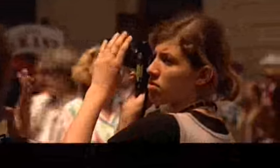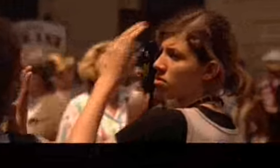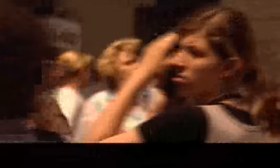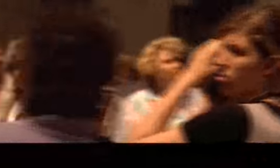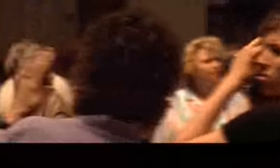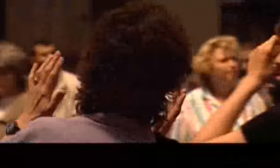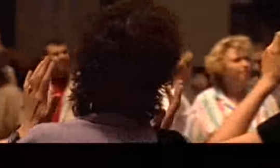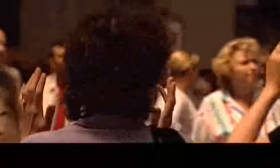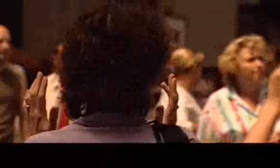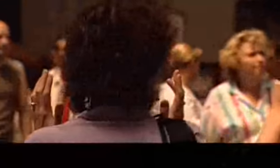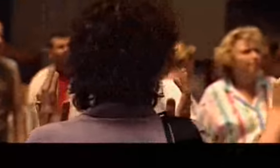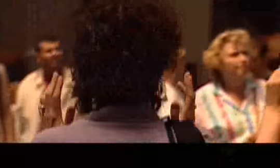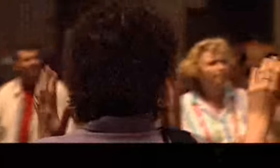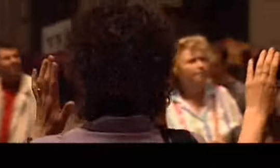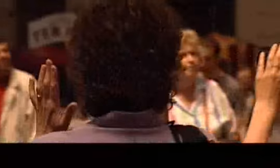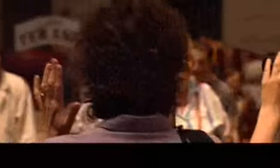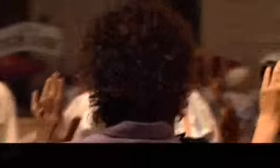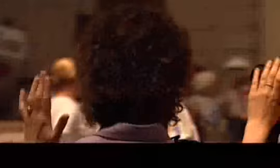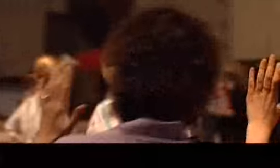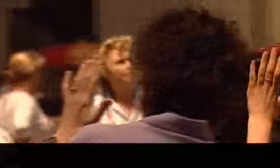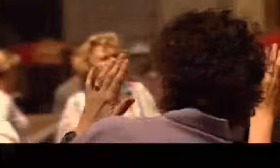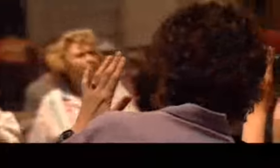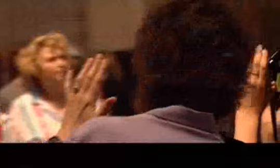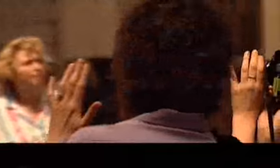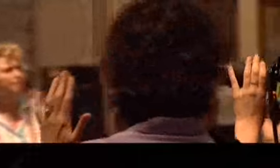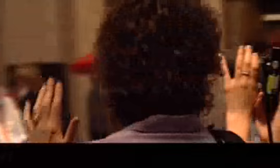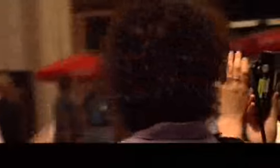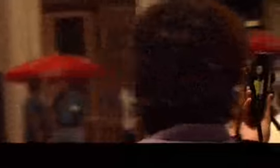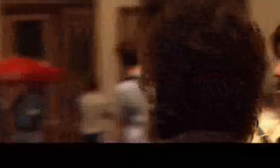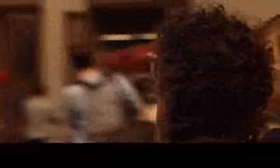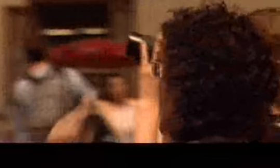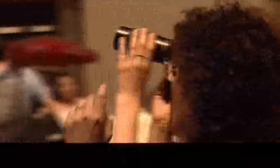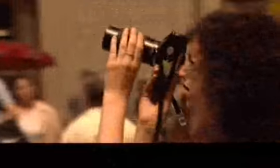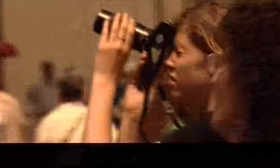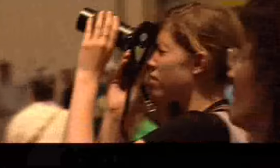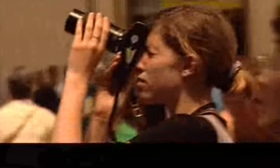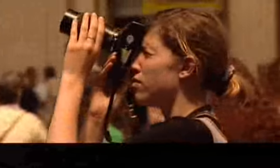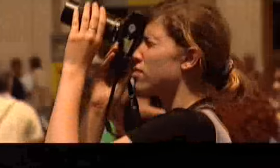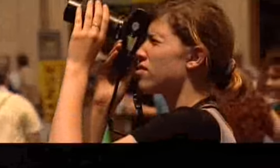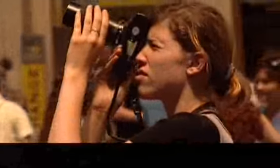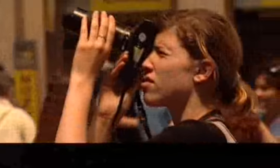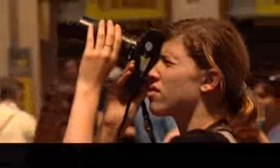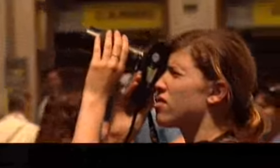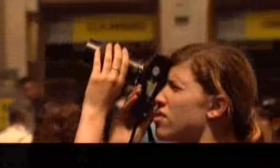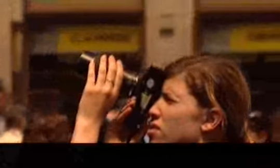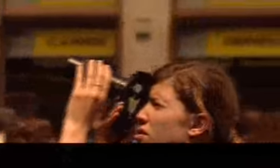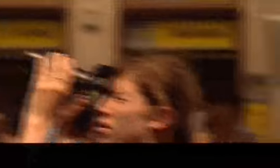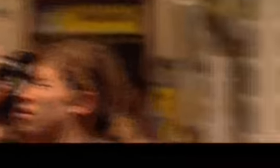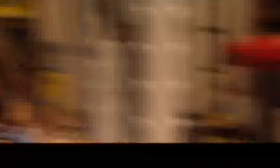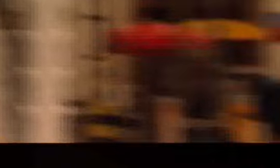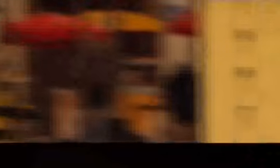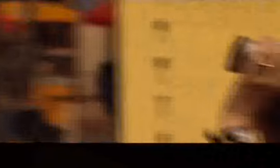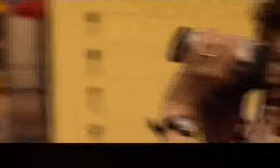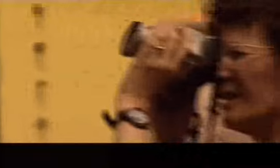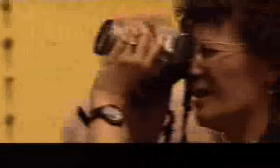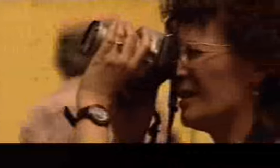helybiztosítás árát. Felhívjuk figyelmüket, hogy belföldi Intercity járataikon a dohányzás csak az azon kijelölt közösségeket